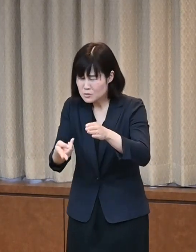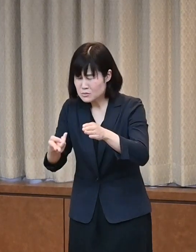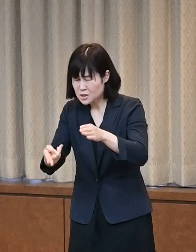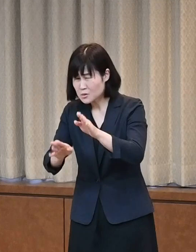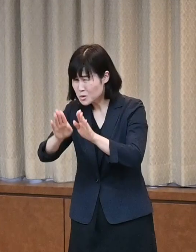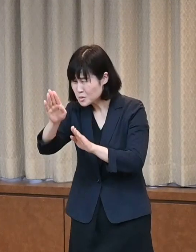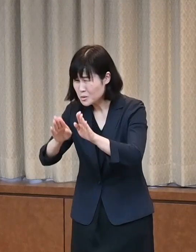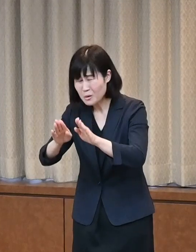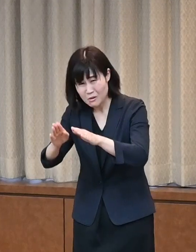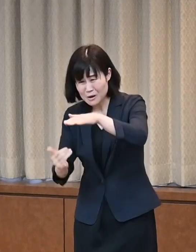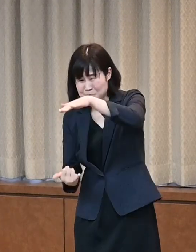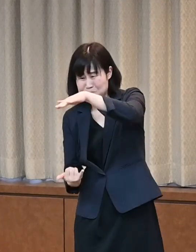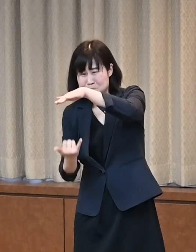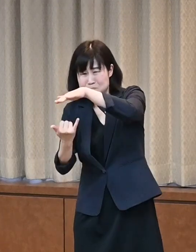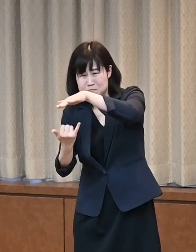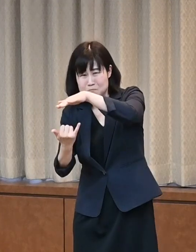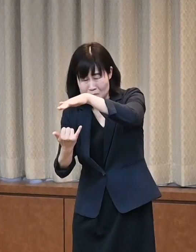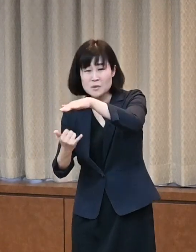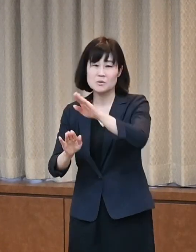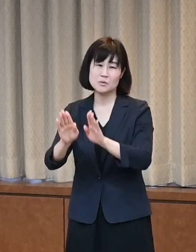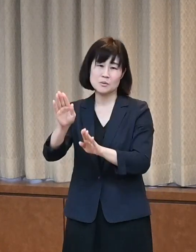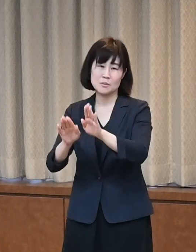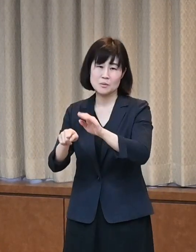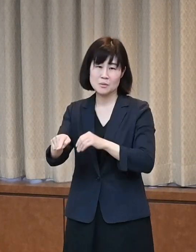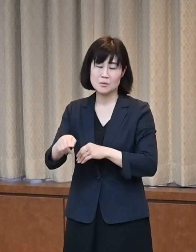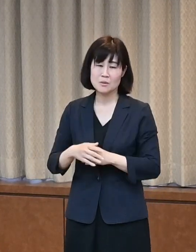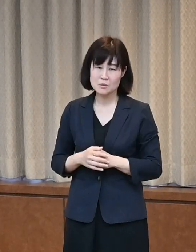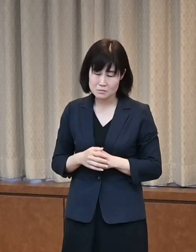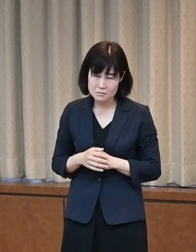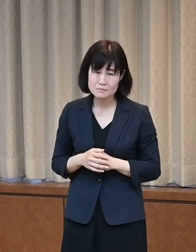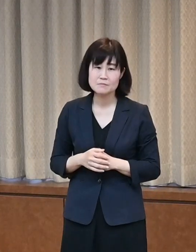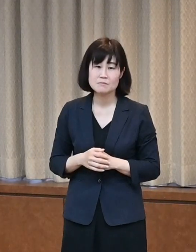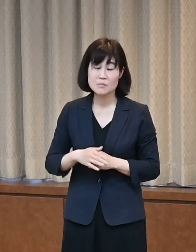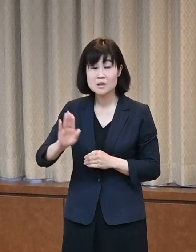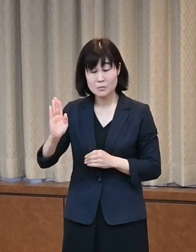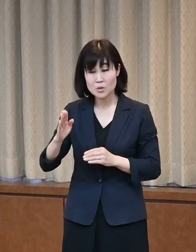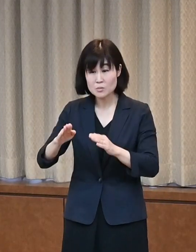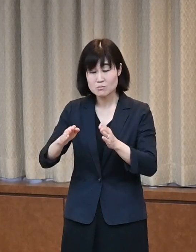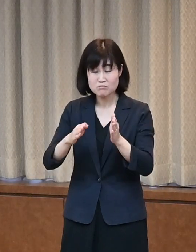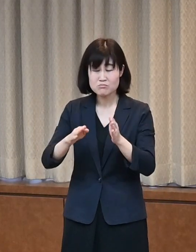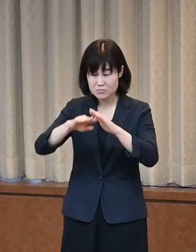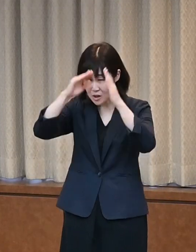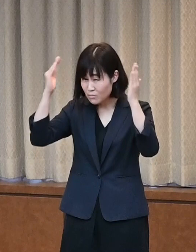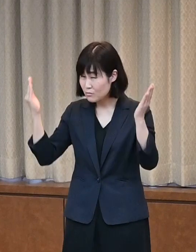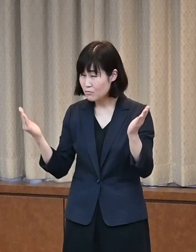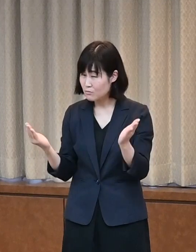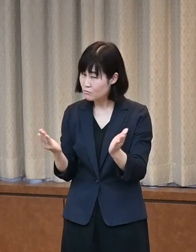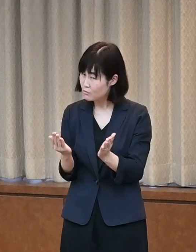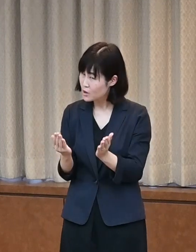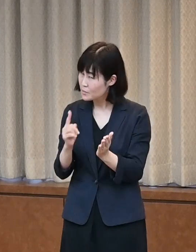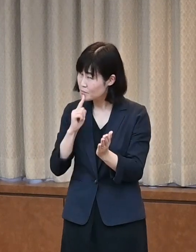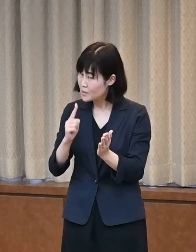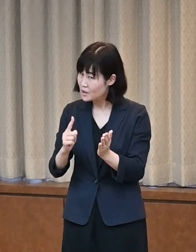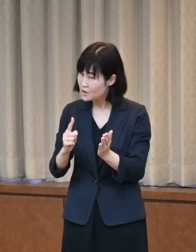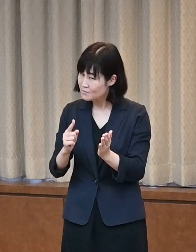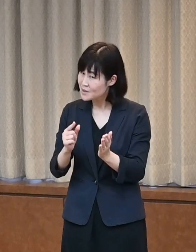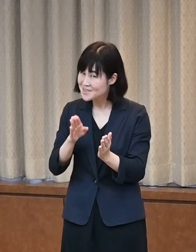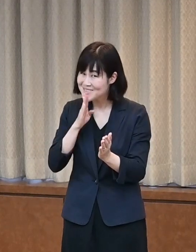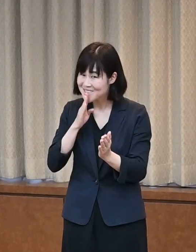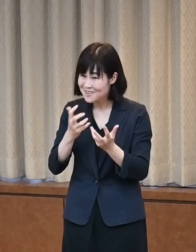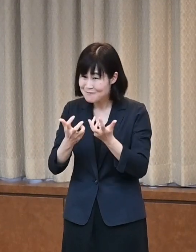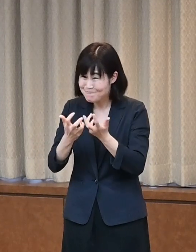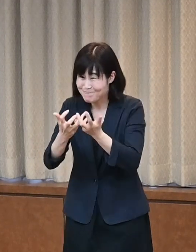状況ではありませんが、全般に見ますと医療体制も徐々にではありますが緊迫した状況を